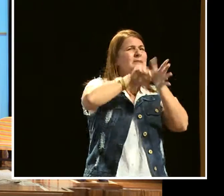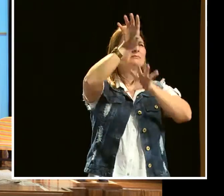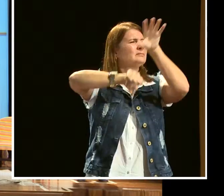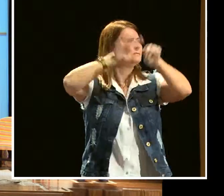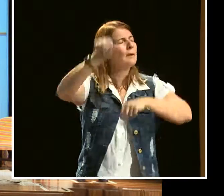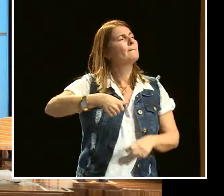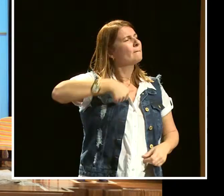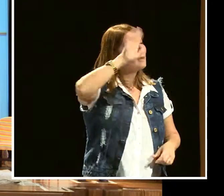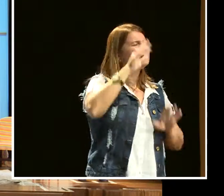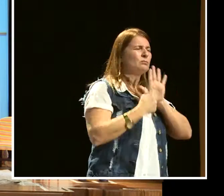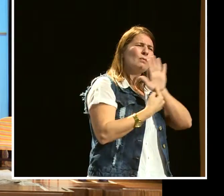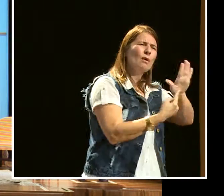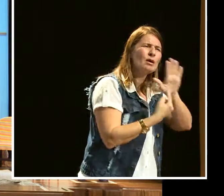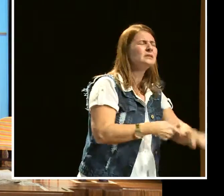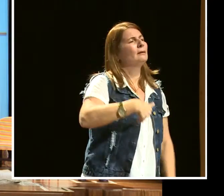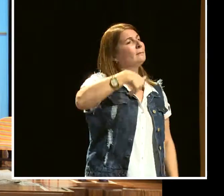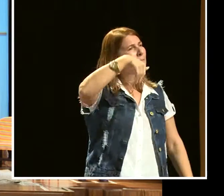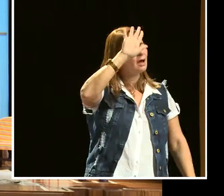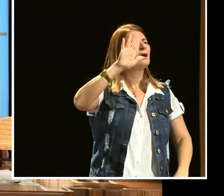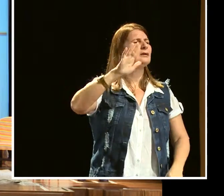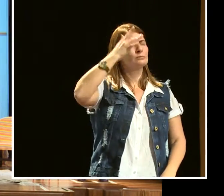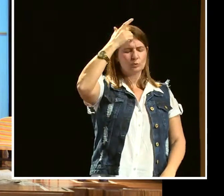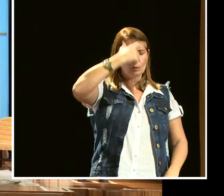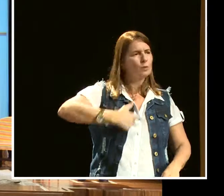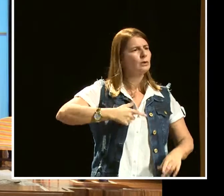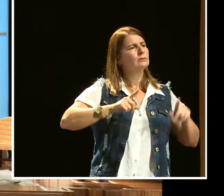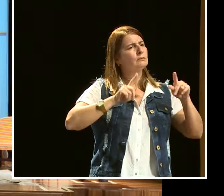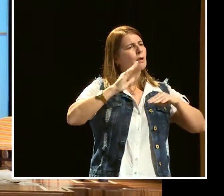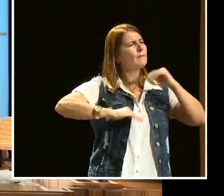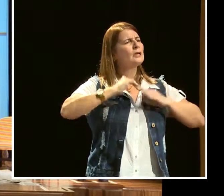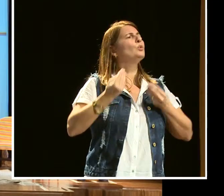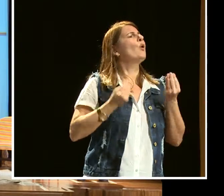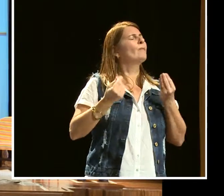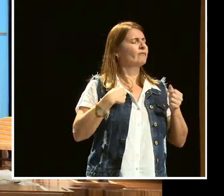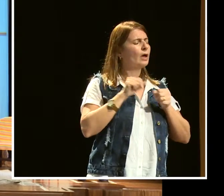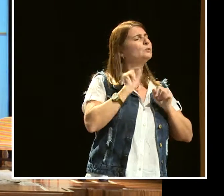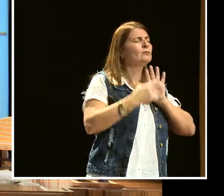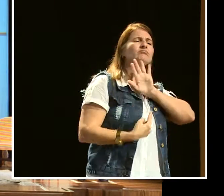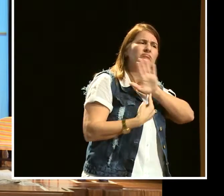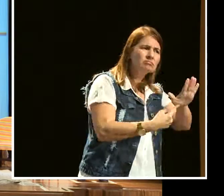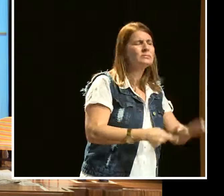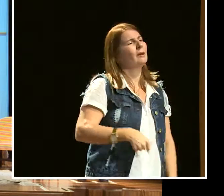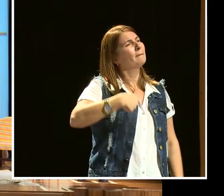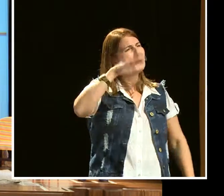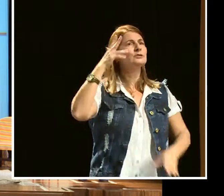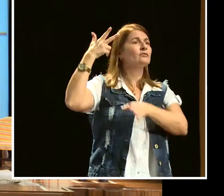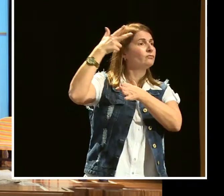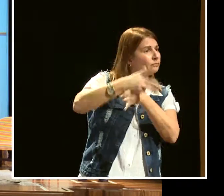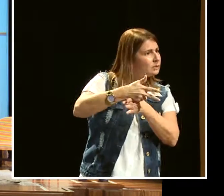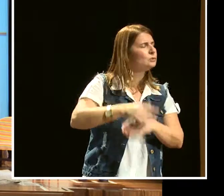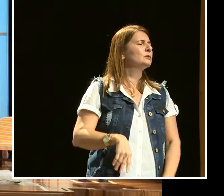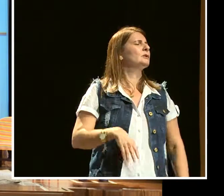eu concluo dizendo que o imprescindível é o processo de prática. As pessoas precisam aprender a